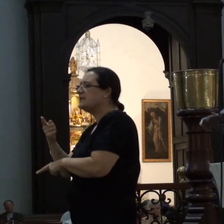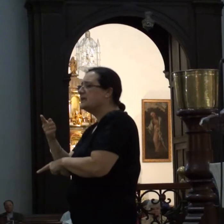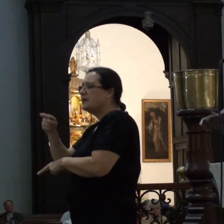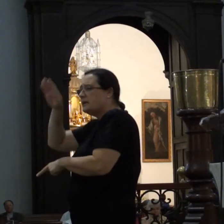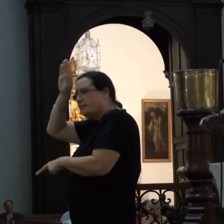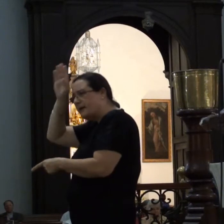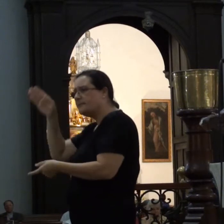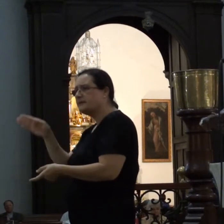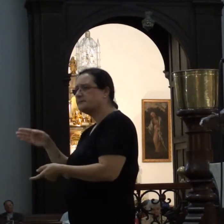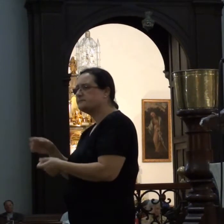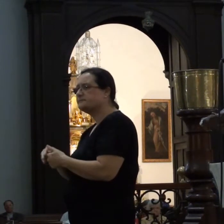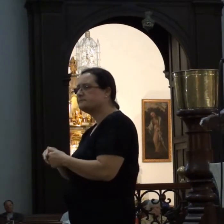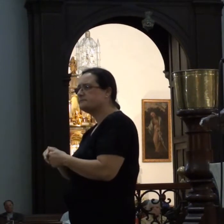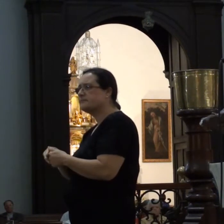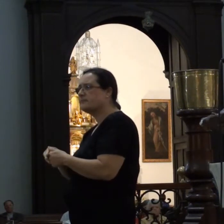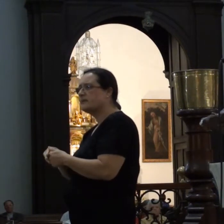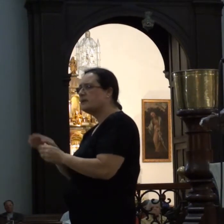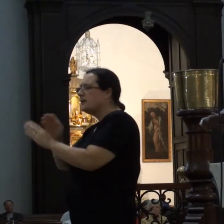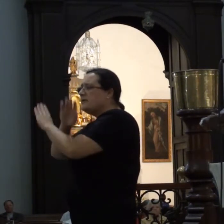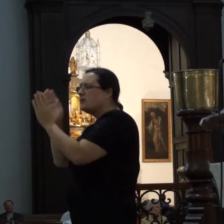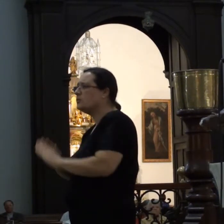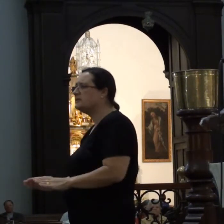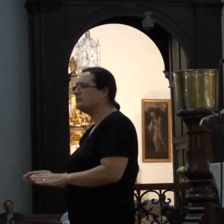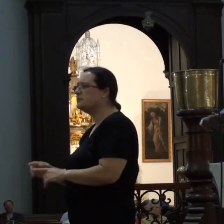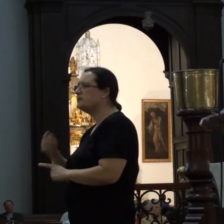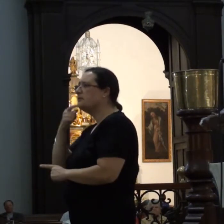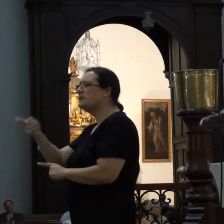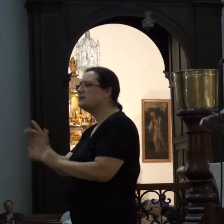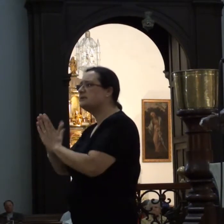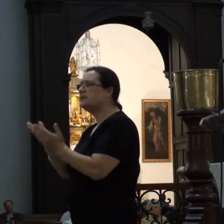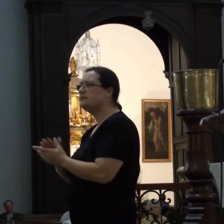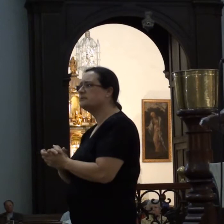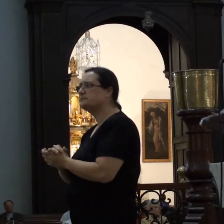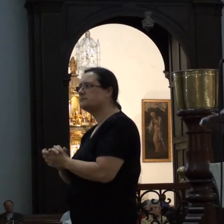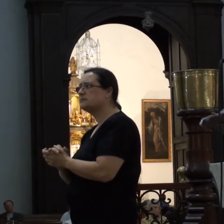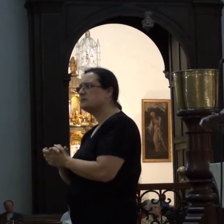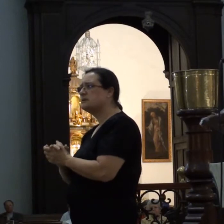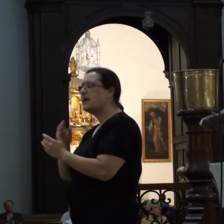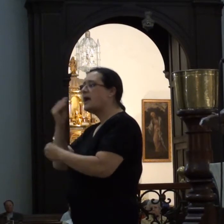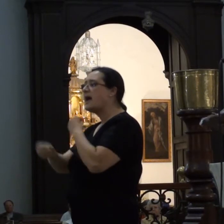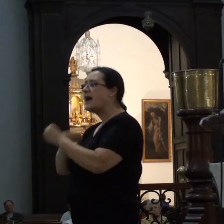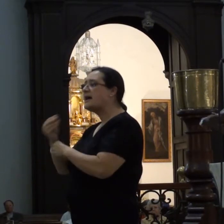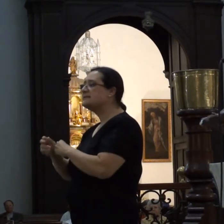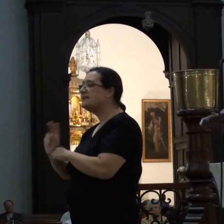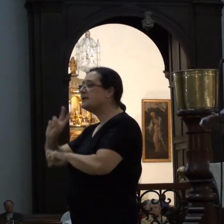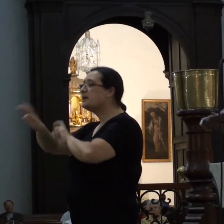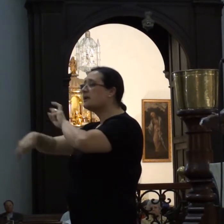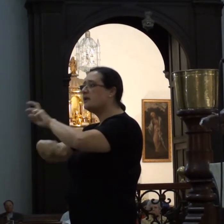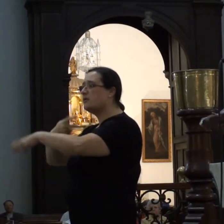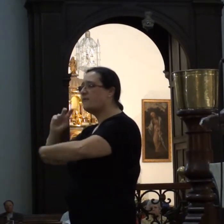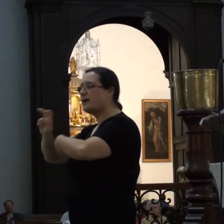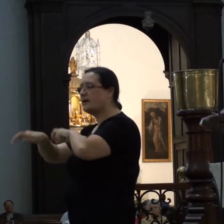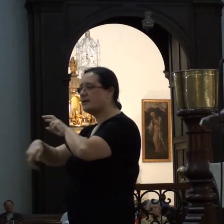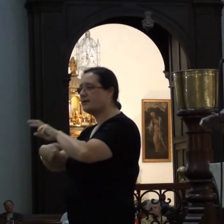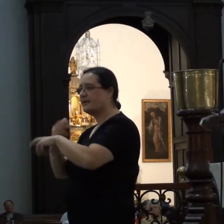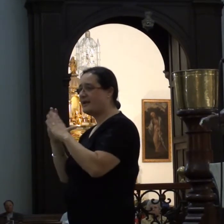termina la luna y hace rejuvenecer a la iglesia por la